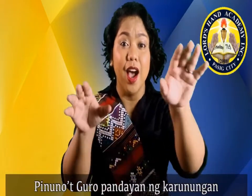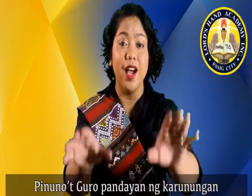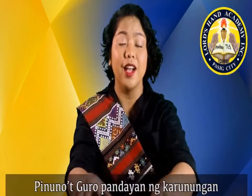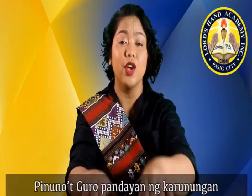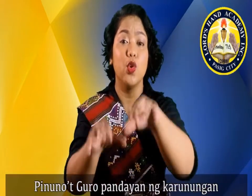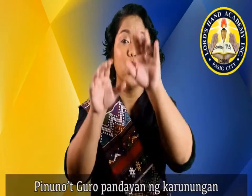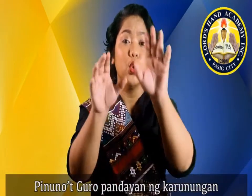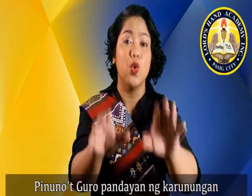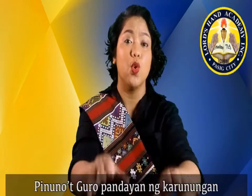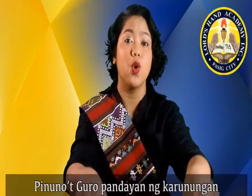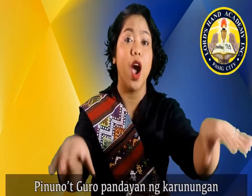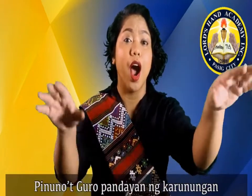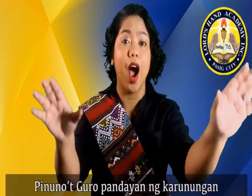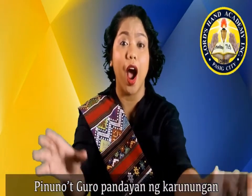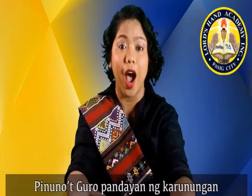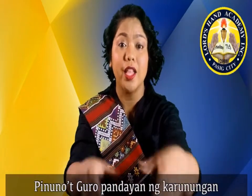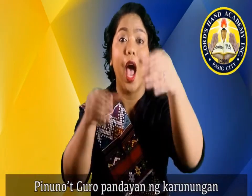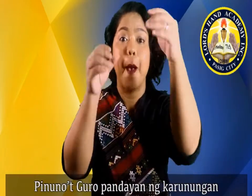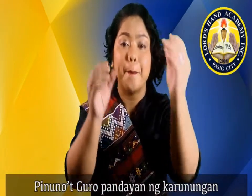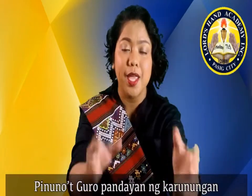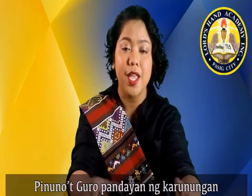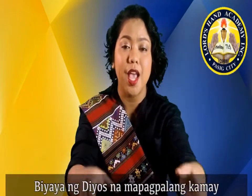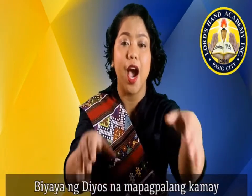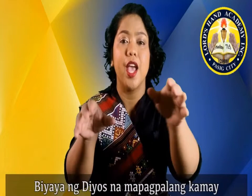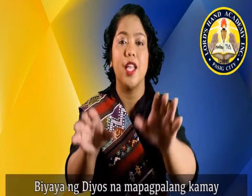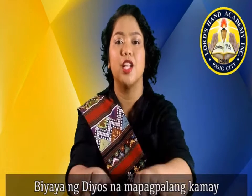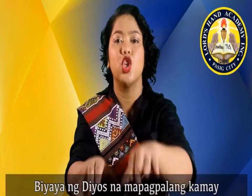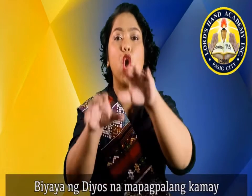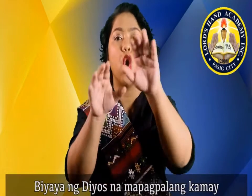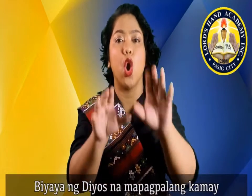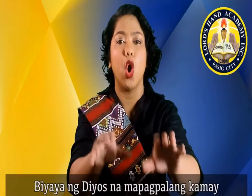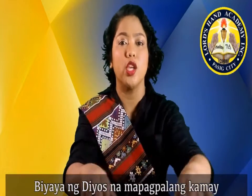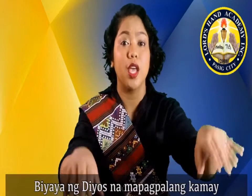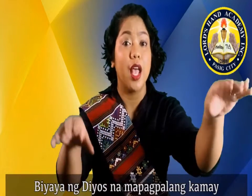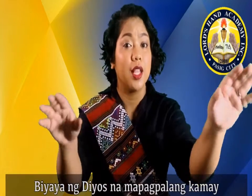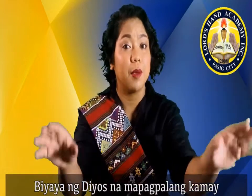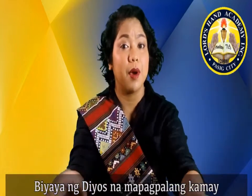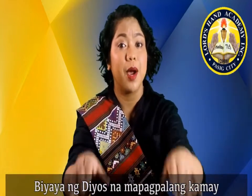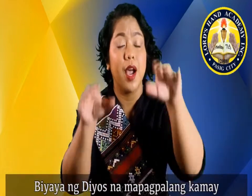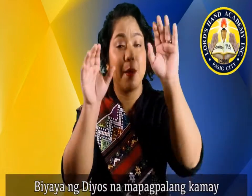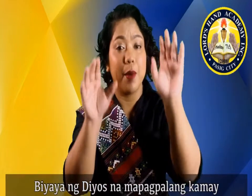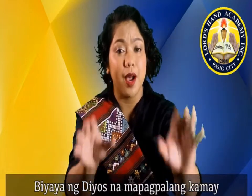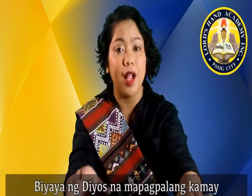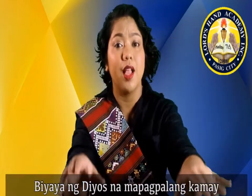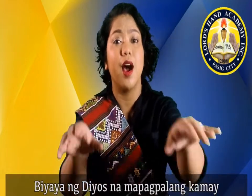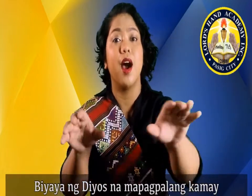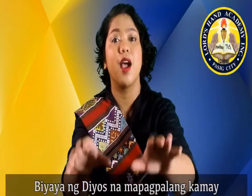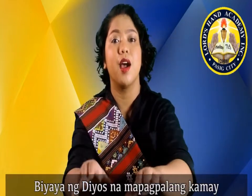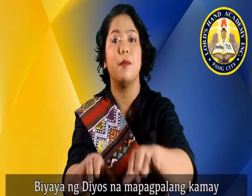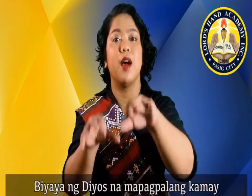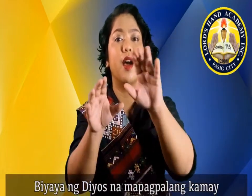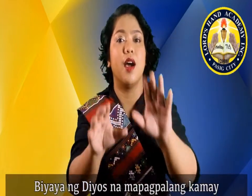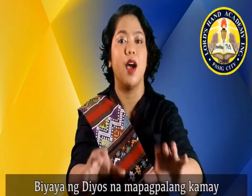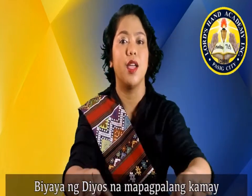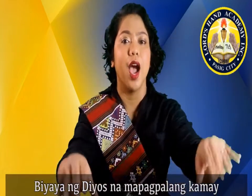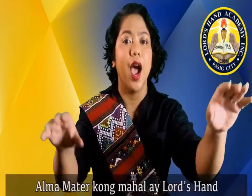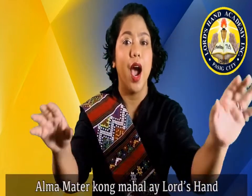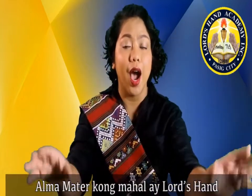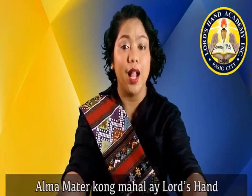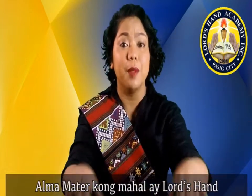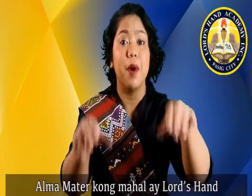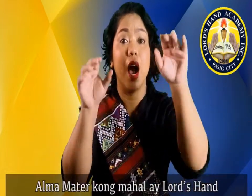pandayan ng karunungan, biyaya ng Diyos na mapagpalang